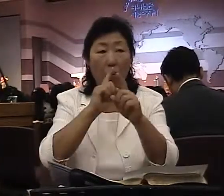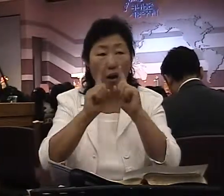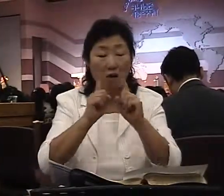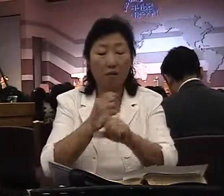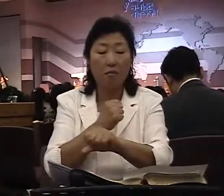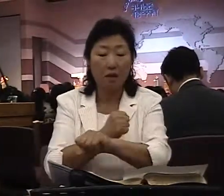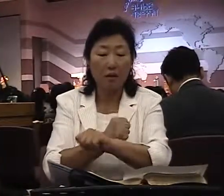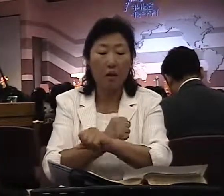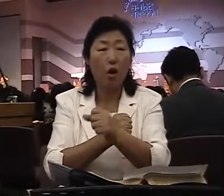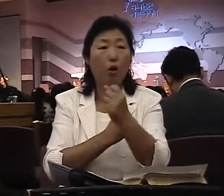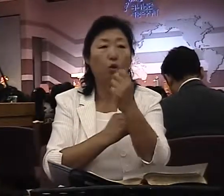길이 없어요.